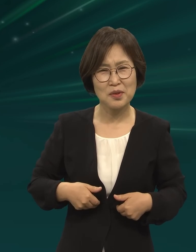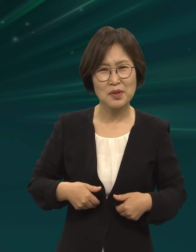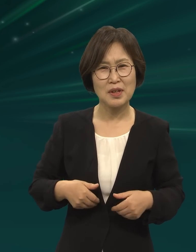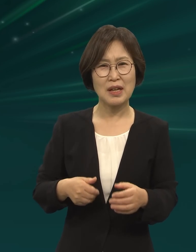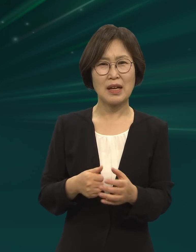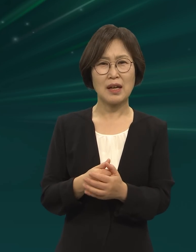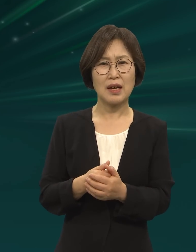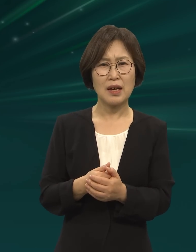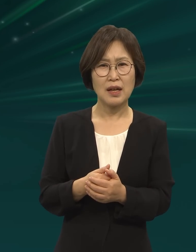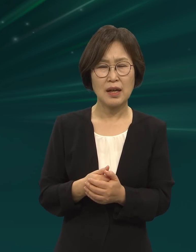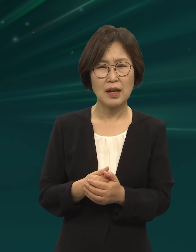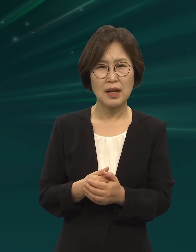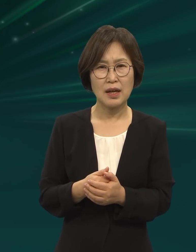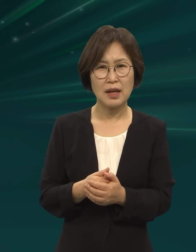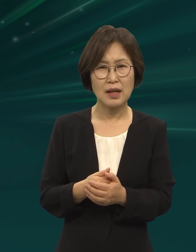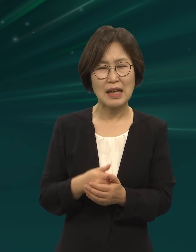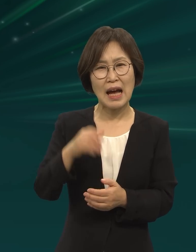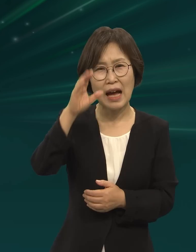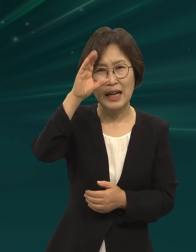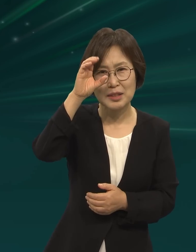저는 닭 공장에 갔습니다.